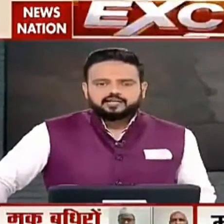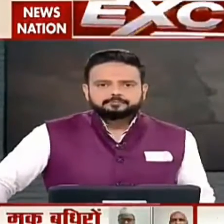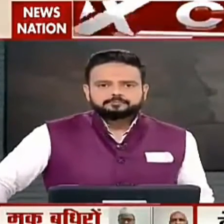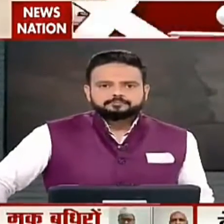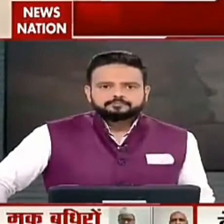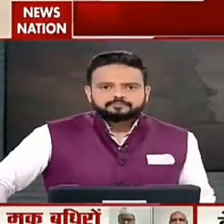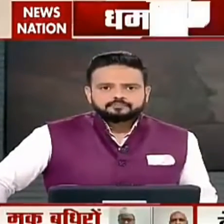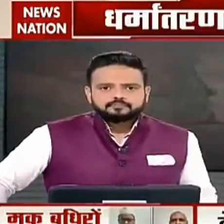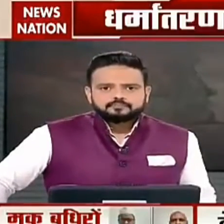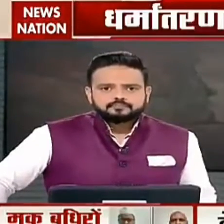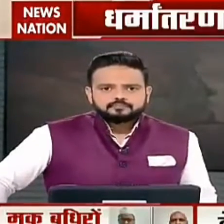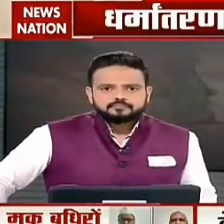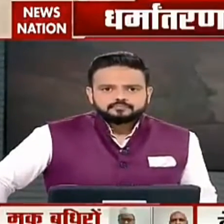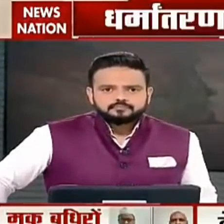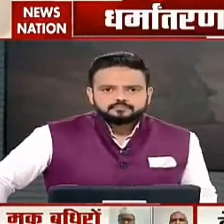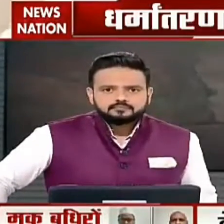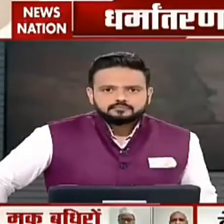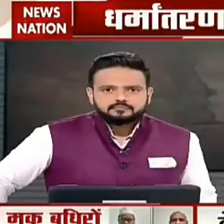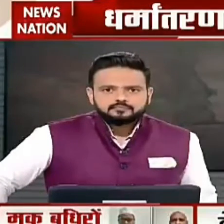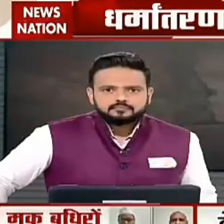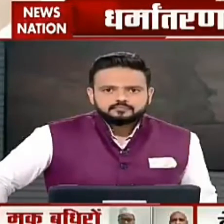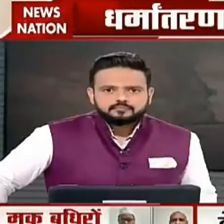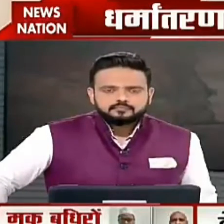में ये शख्स क्या कह रहा है।